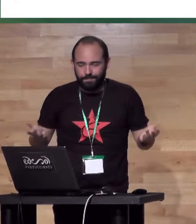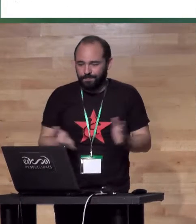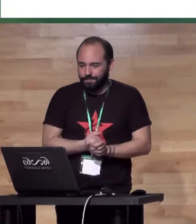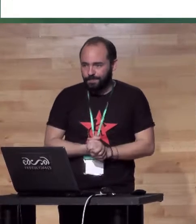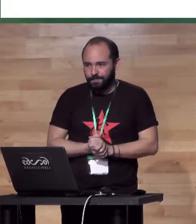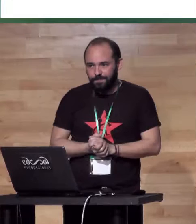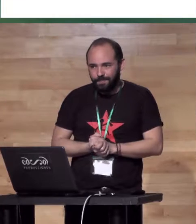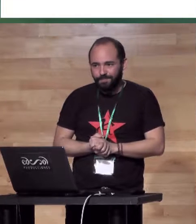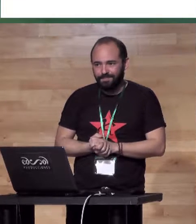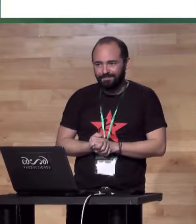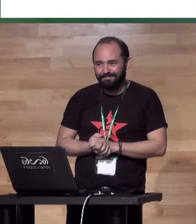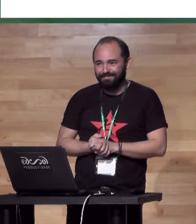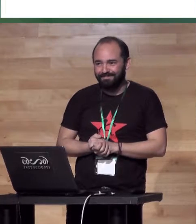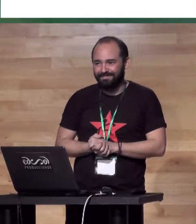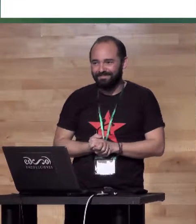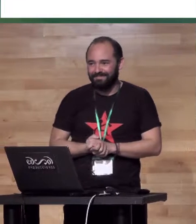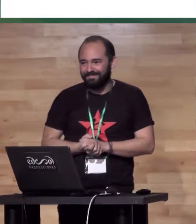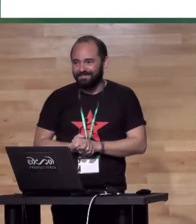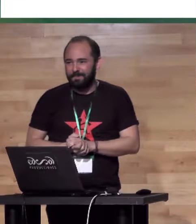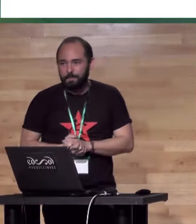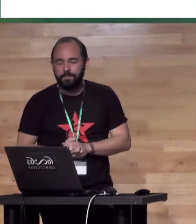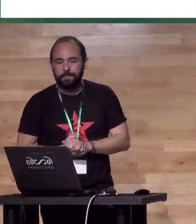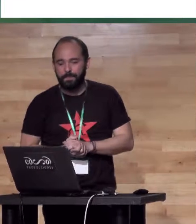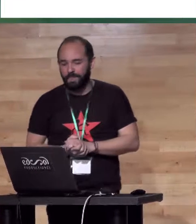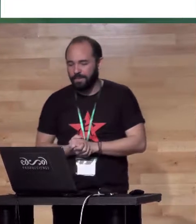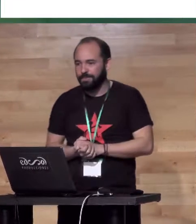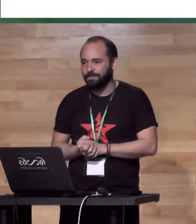que falta muchas veces también signos del ámbito audiovisual.